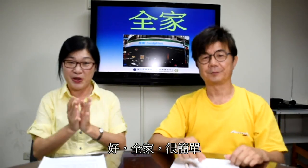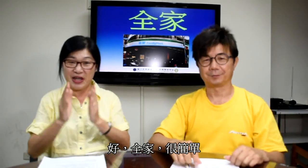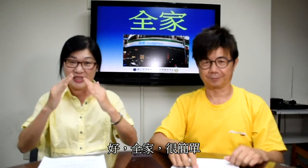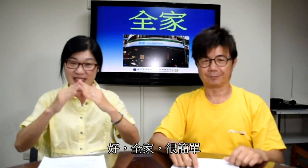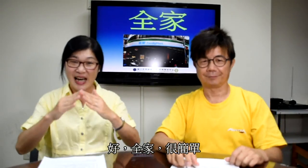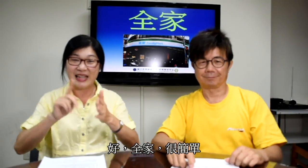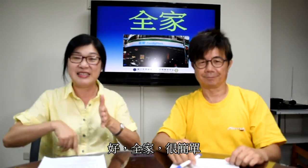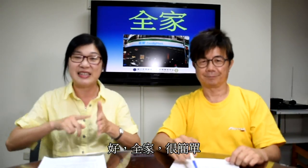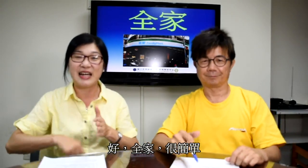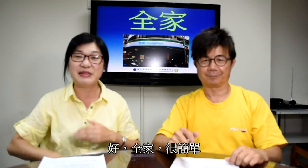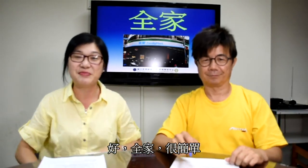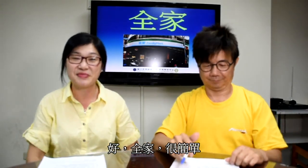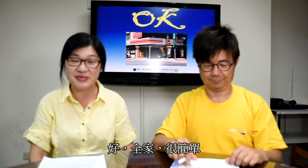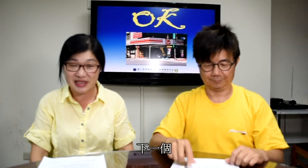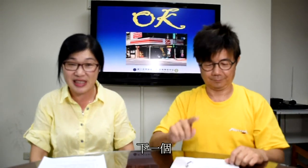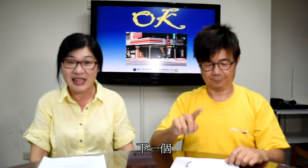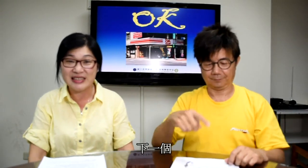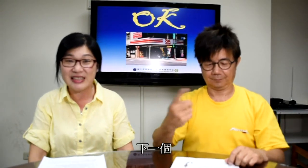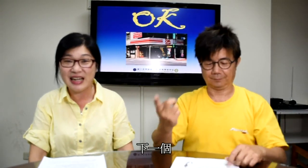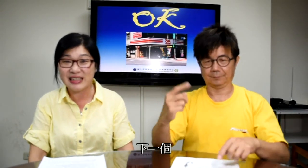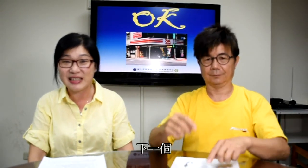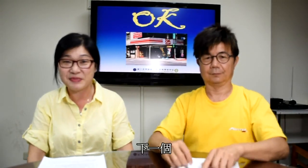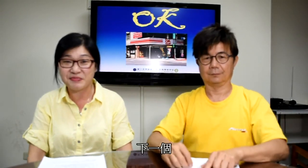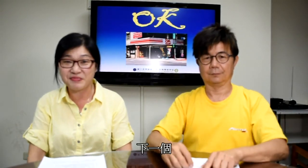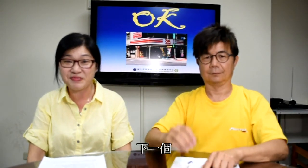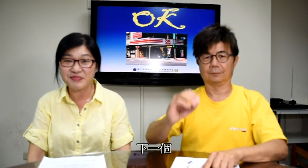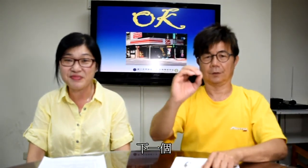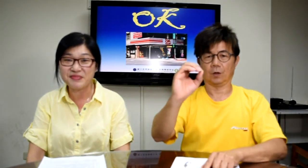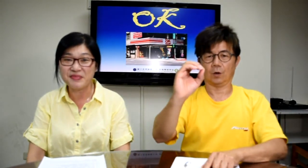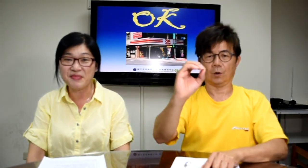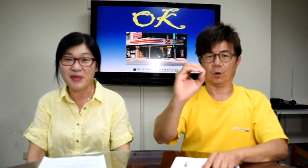全家很简单。下一个